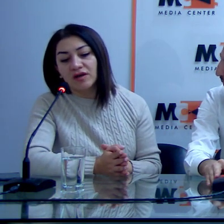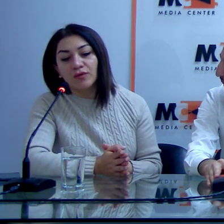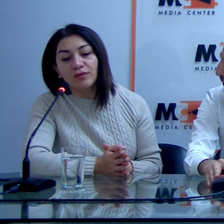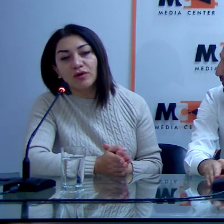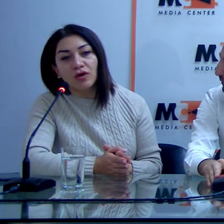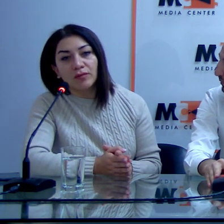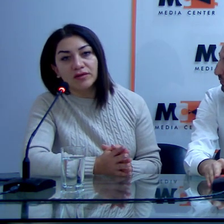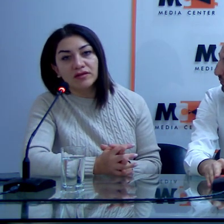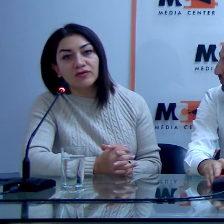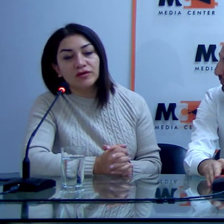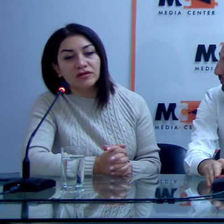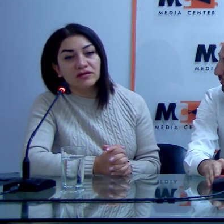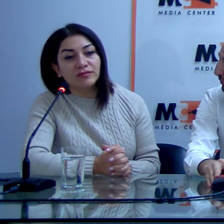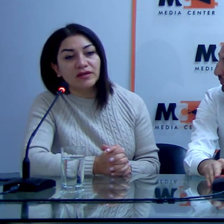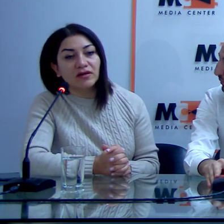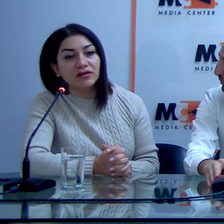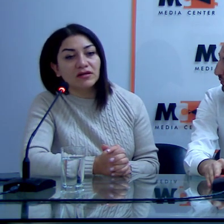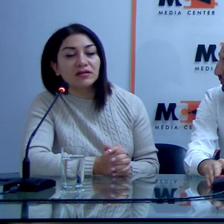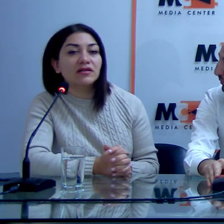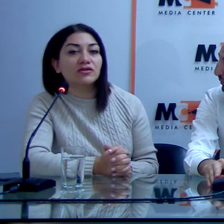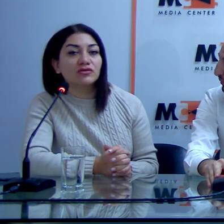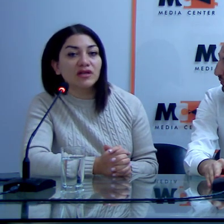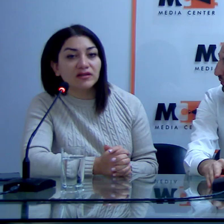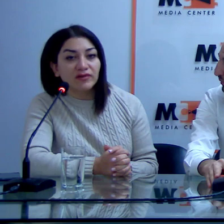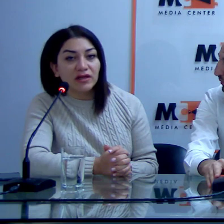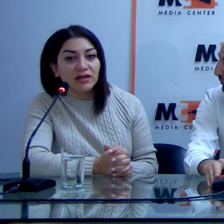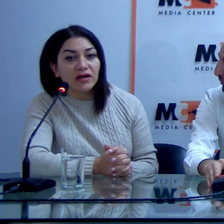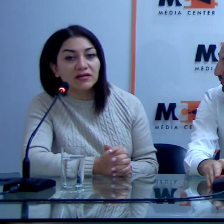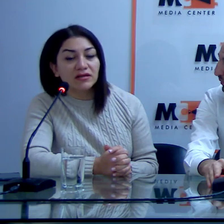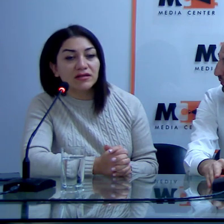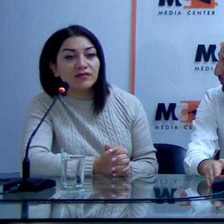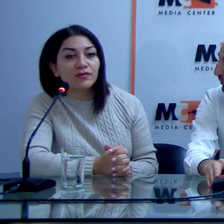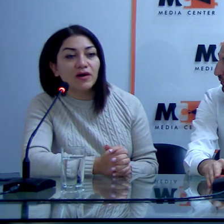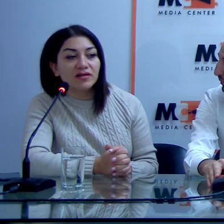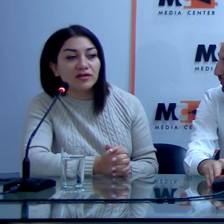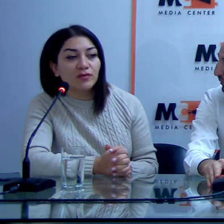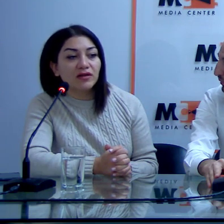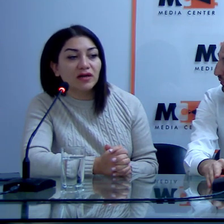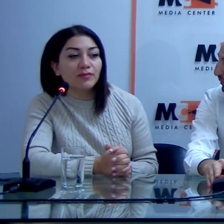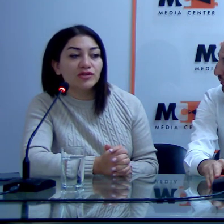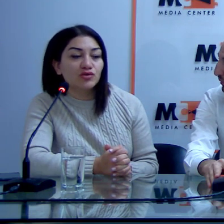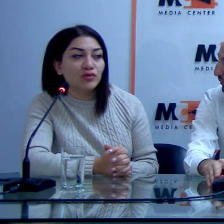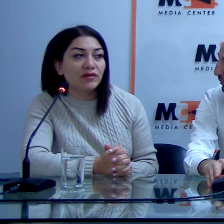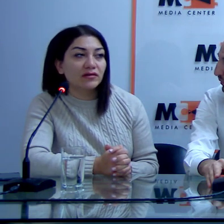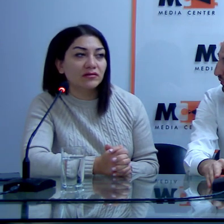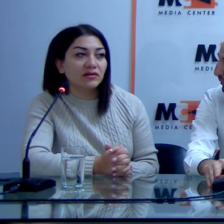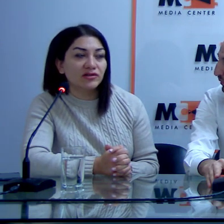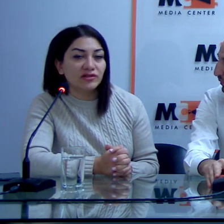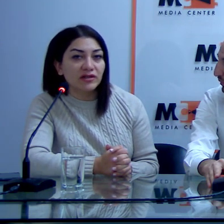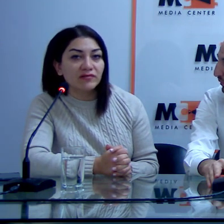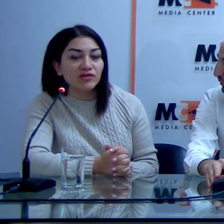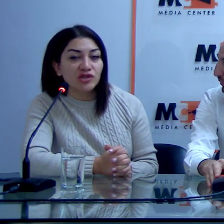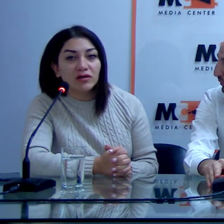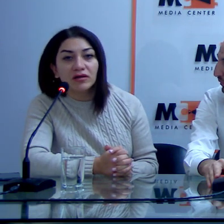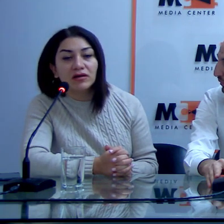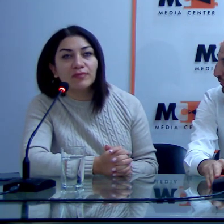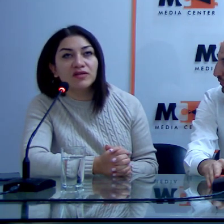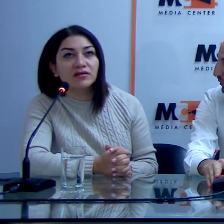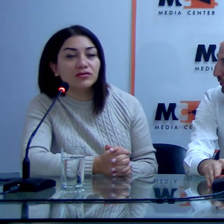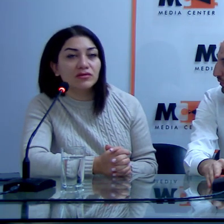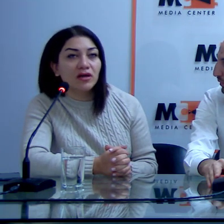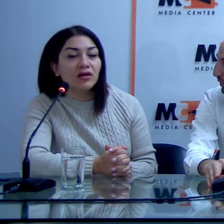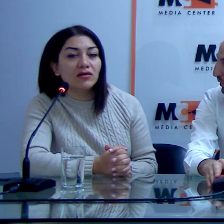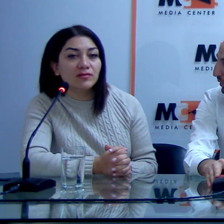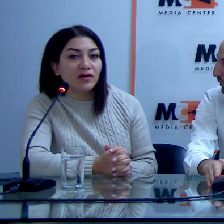Որպես ամփոփում կարող եմ ասել, որ ըստ մեր կատարած հետազոտության տվյալների հասկացանք, որ մարզերում հատկապես սուր է խնդիրների վիճակը,